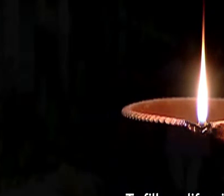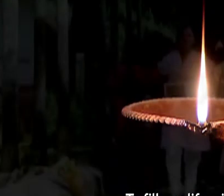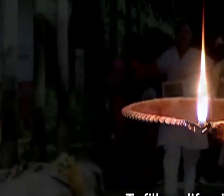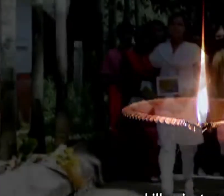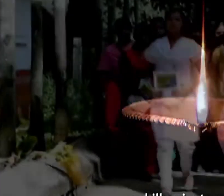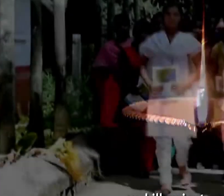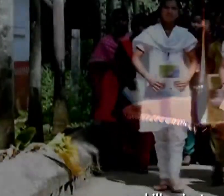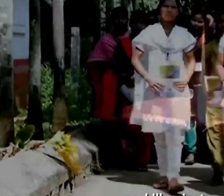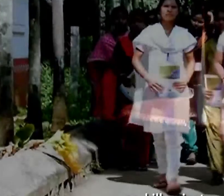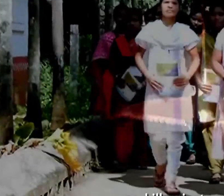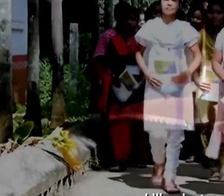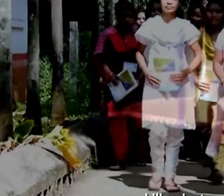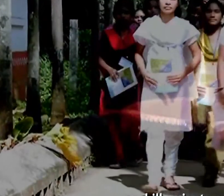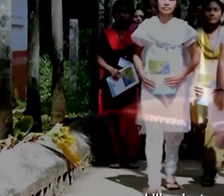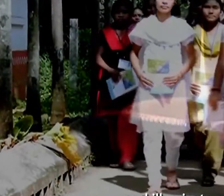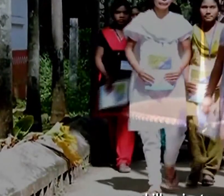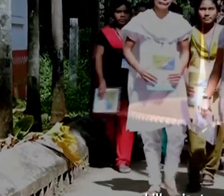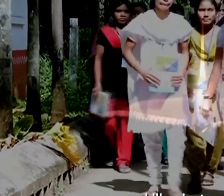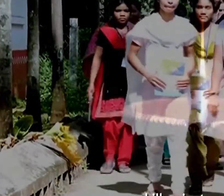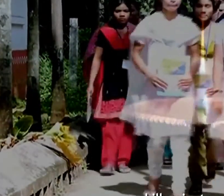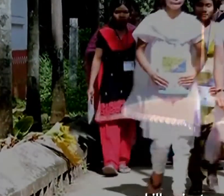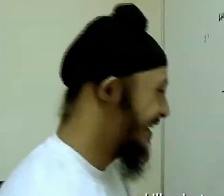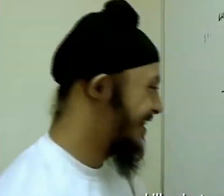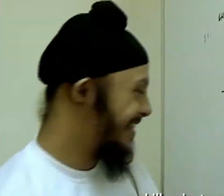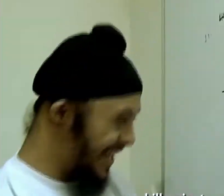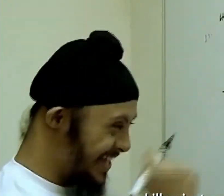करने राहों को आलोकित करने